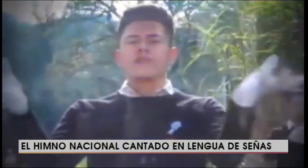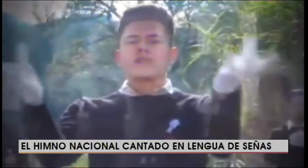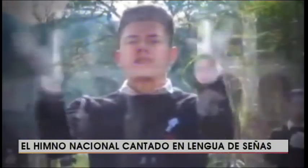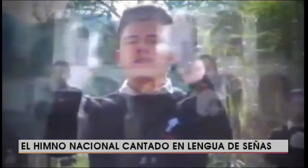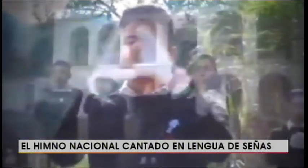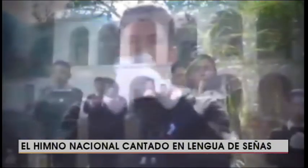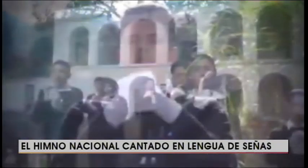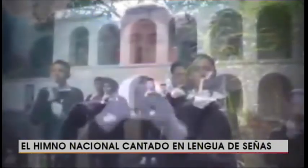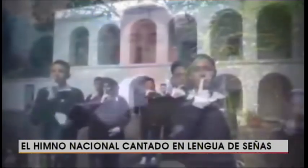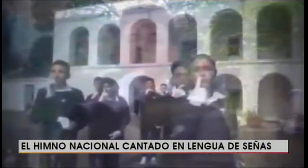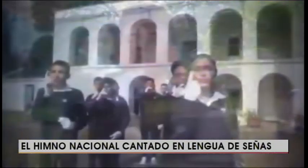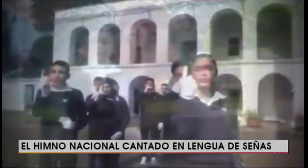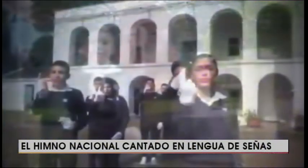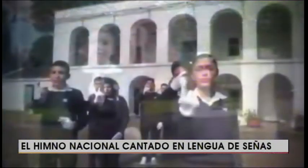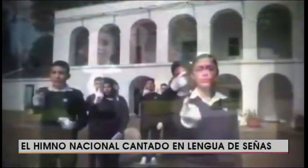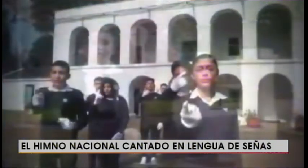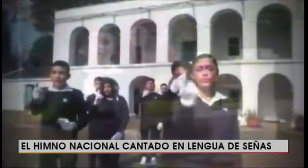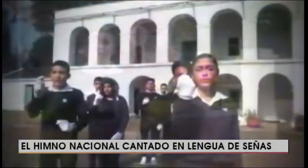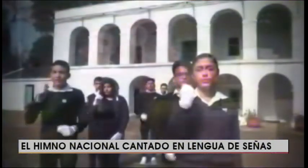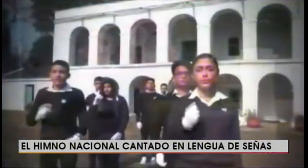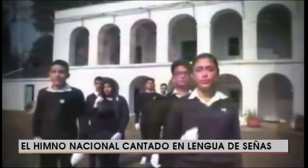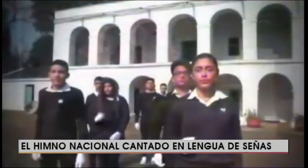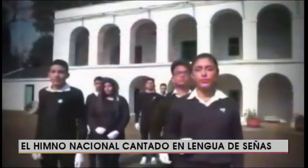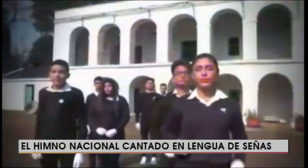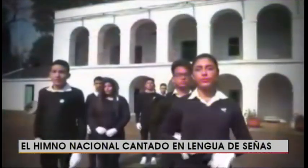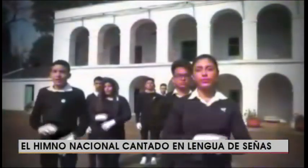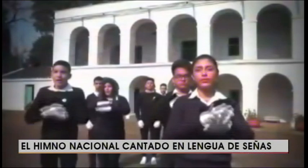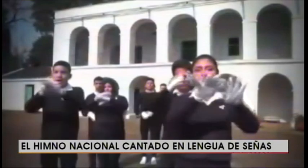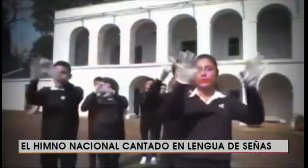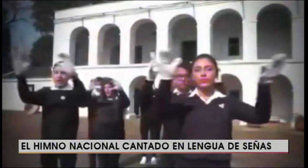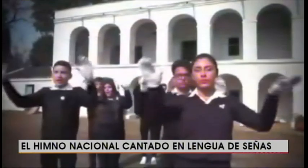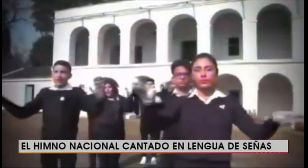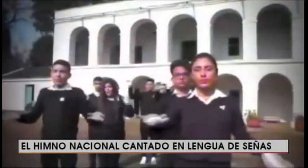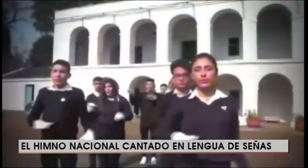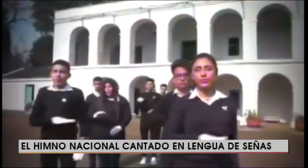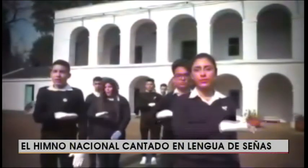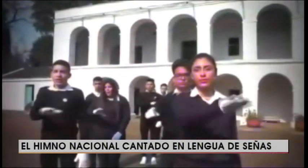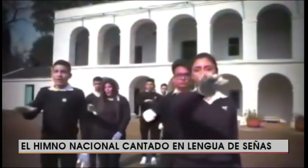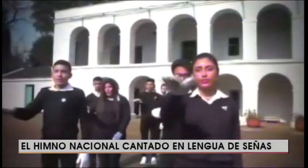mundo responden Al gran pueblo